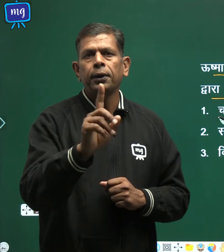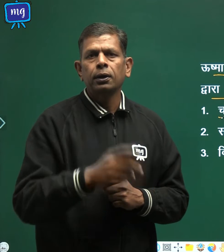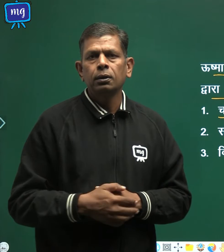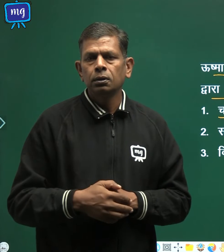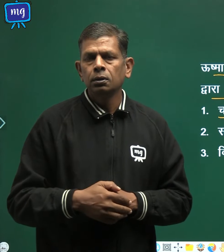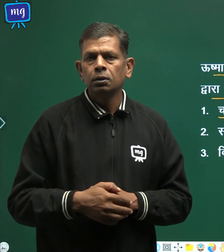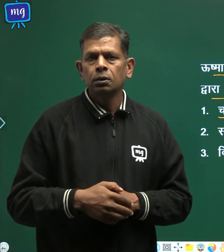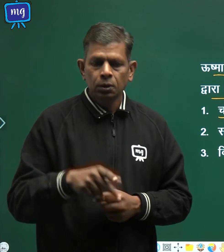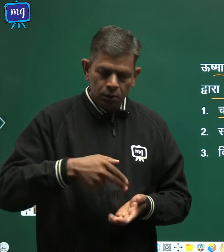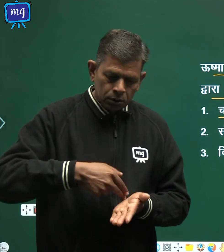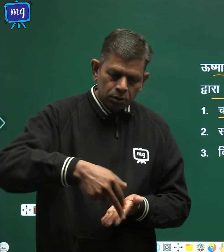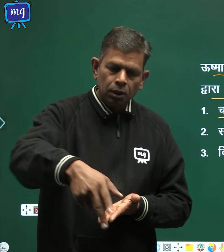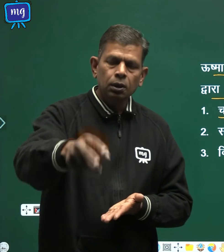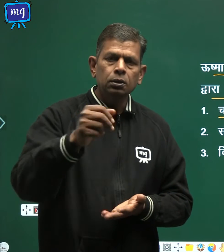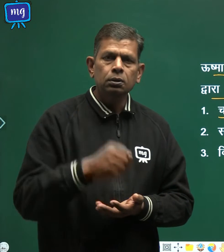चालन,